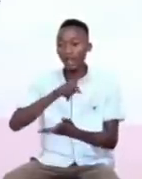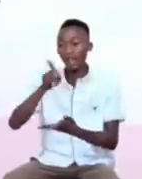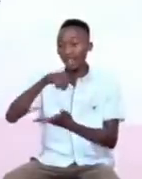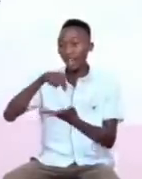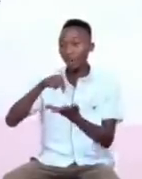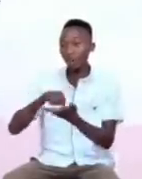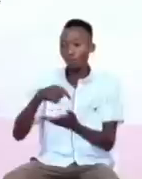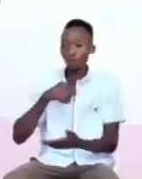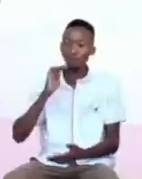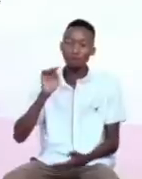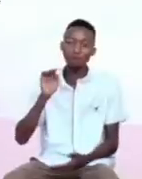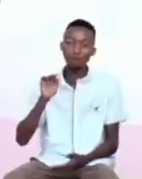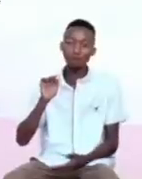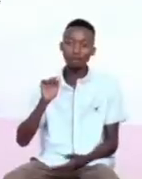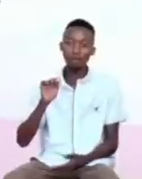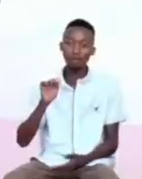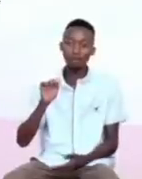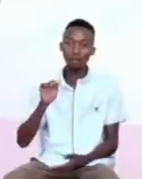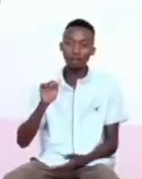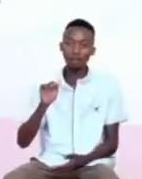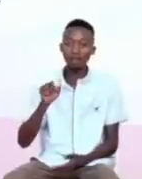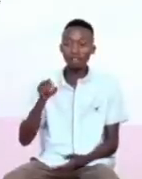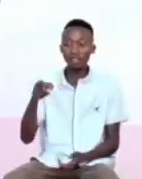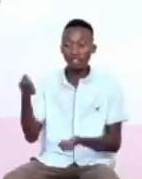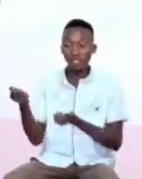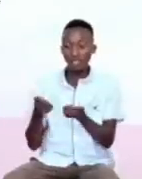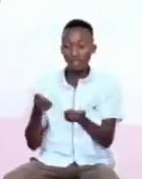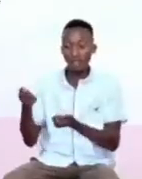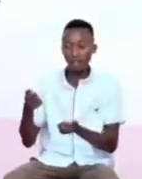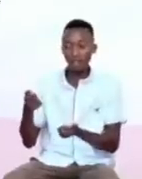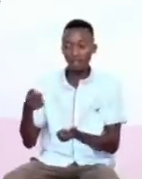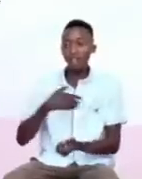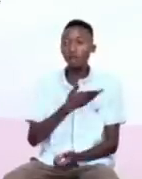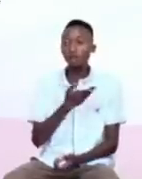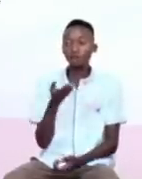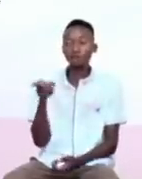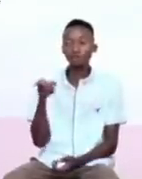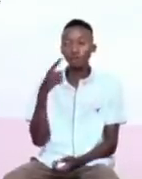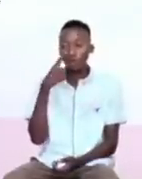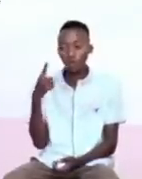wa hapa nimewaambia. Hii gari ni ya kwetu hii.